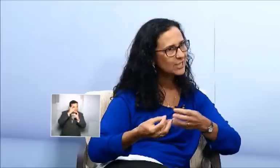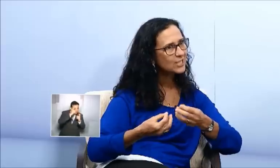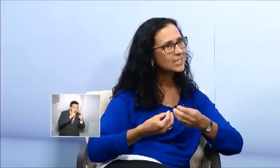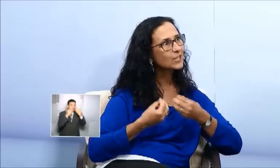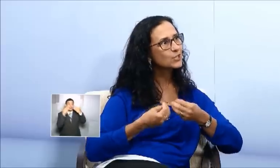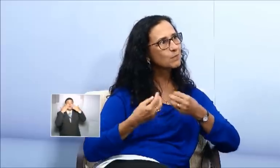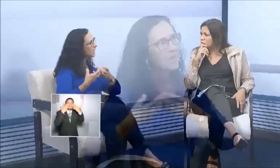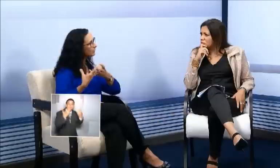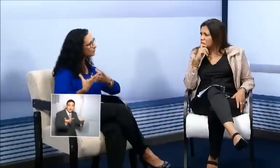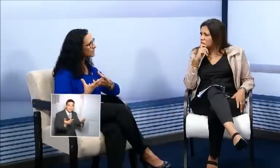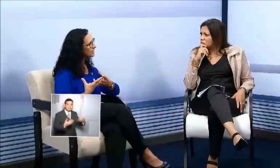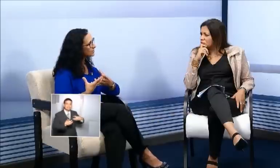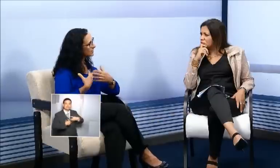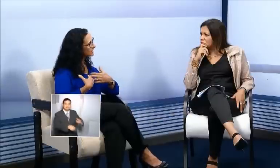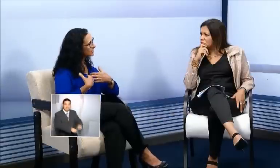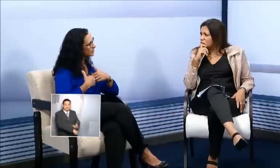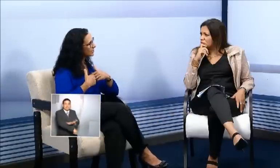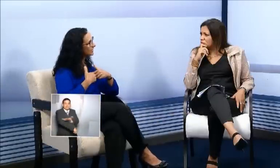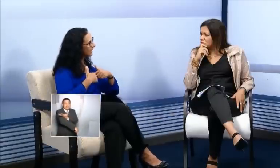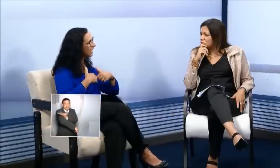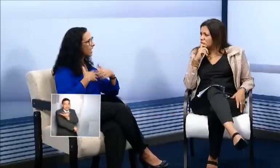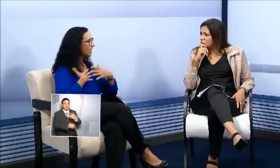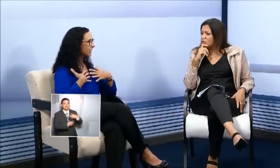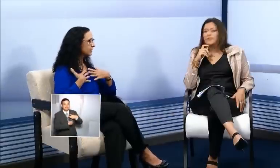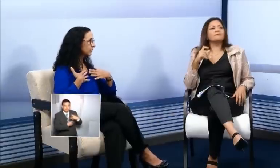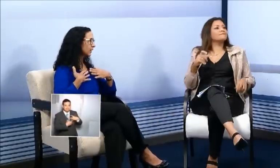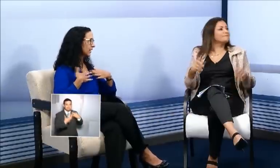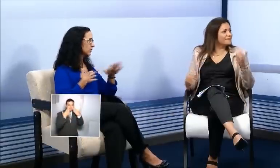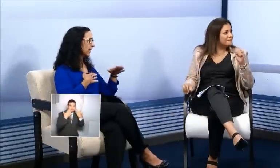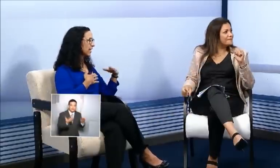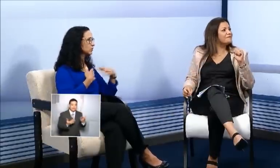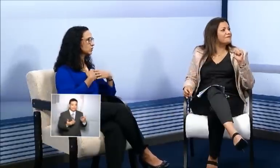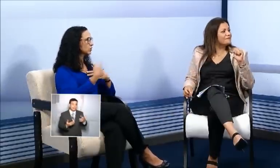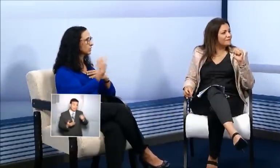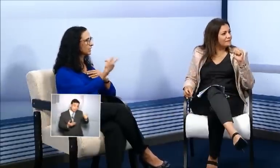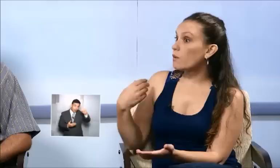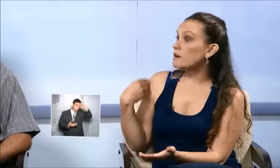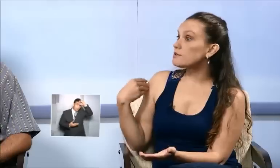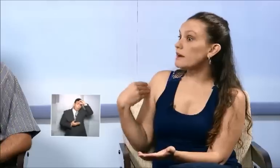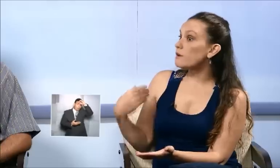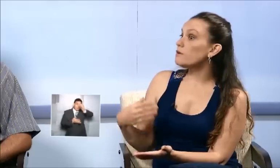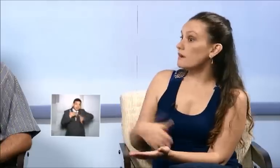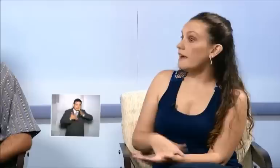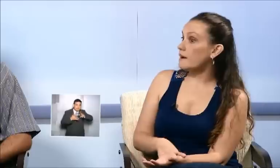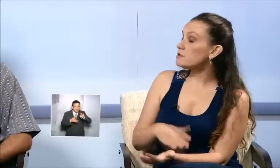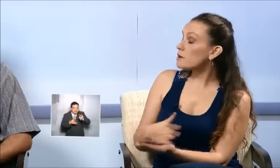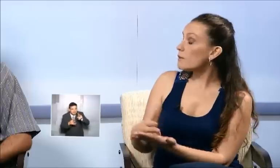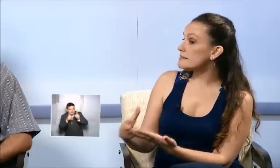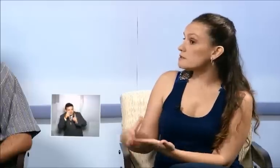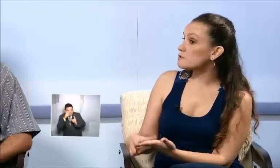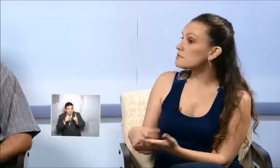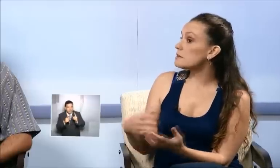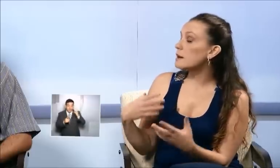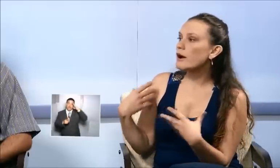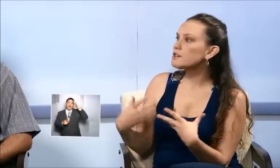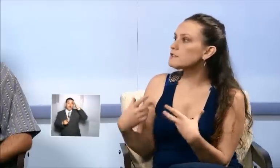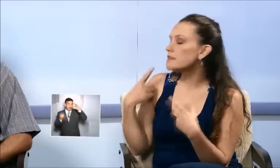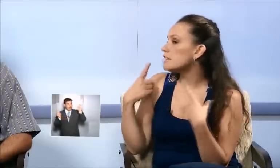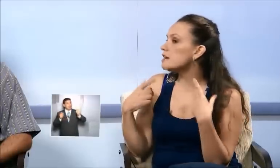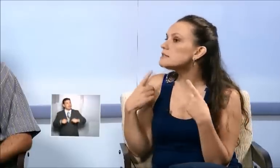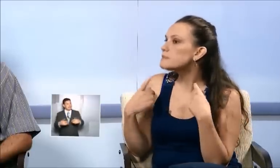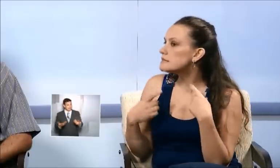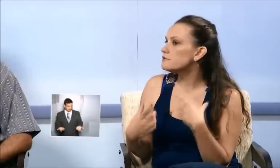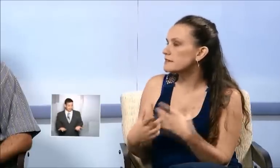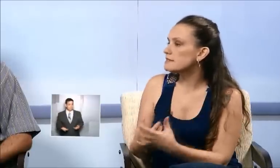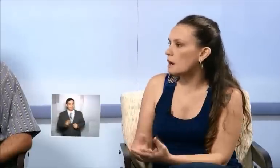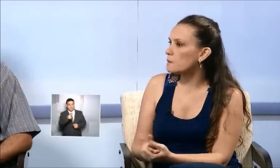para a gente sentimentos que às vezes a gente até, no caso, leigos, a gente não tem. Quando eu comecei os cursos, a minha maior dificuldade